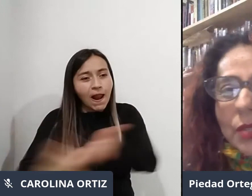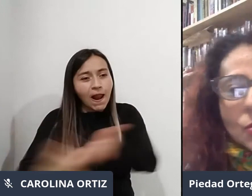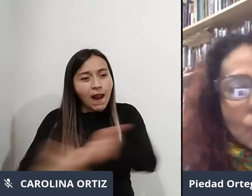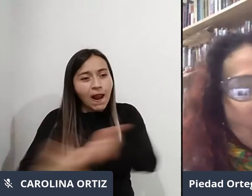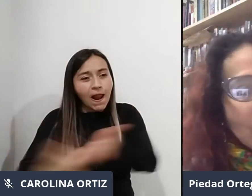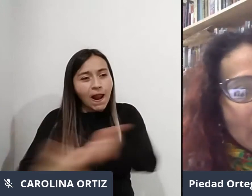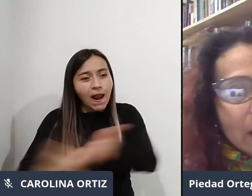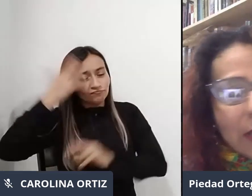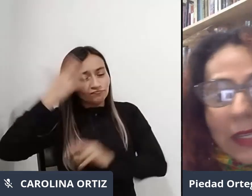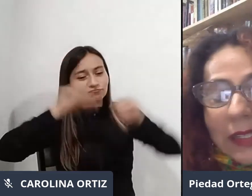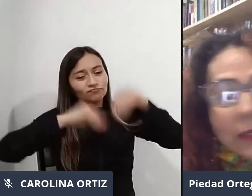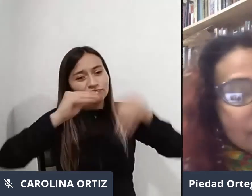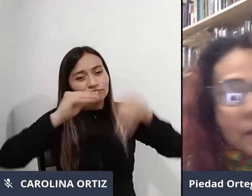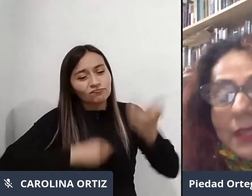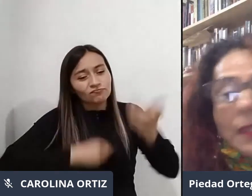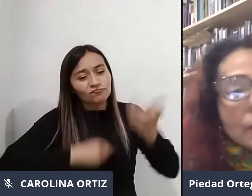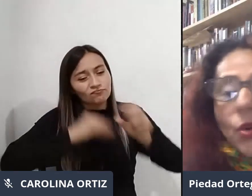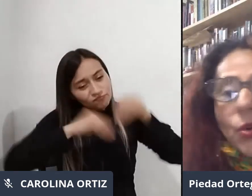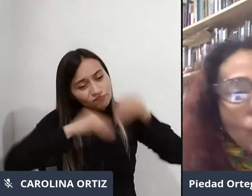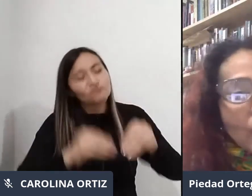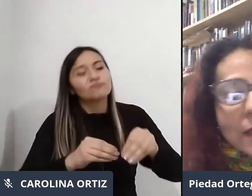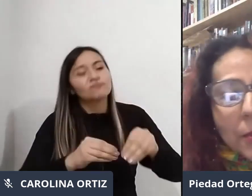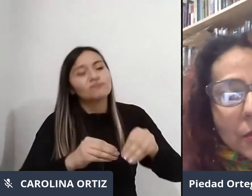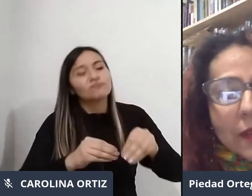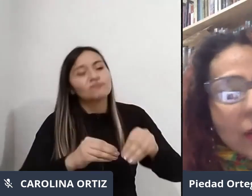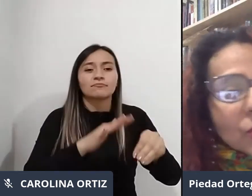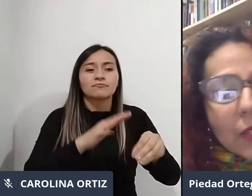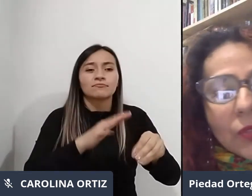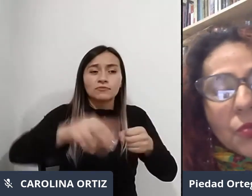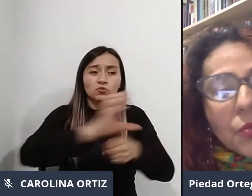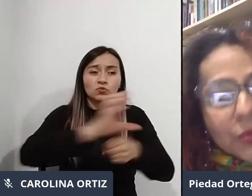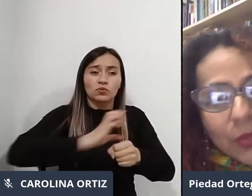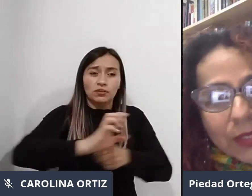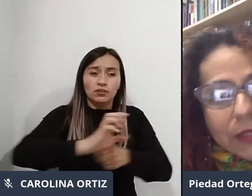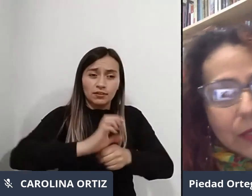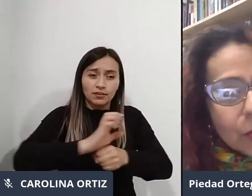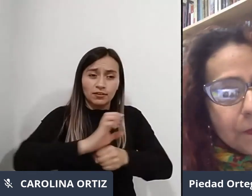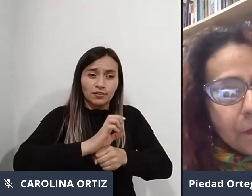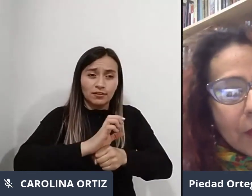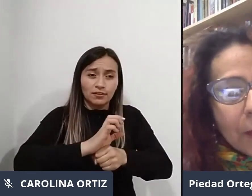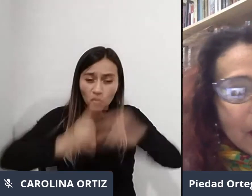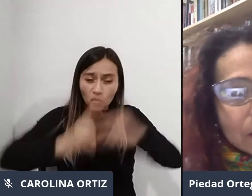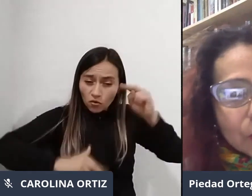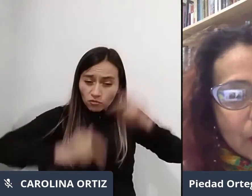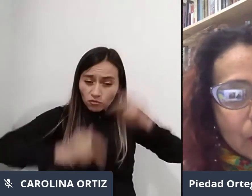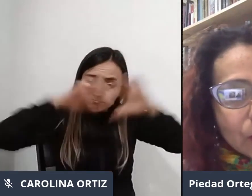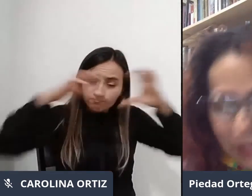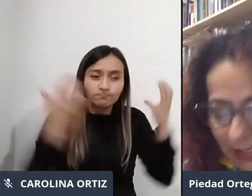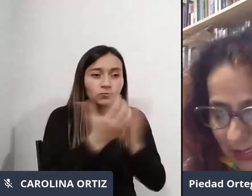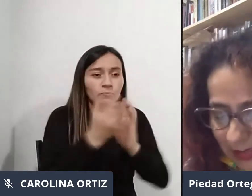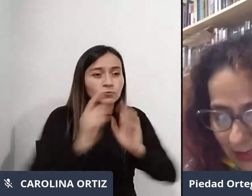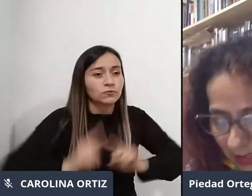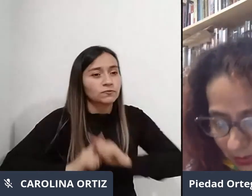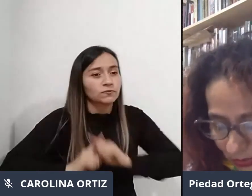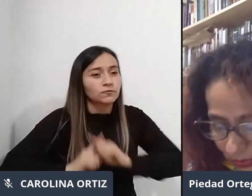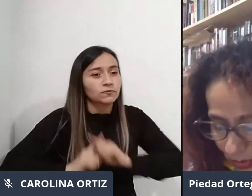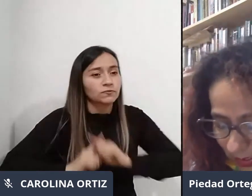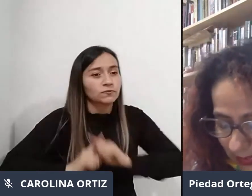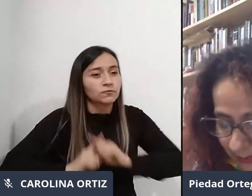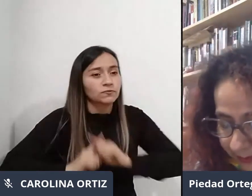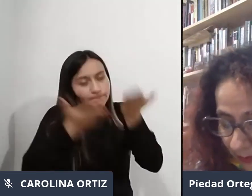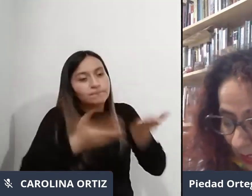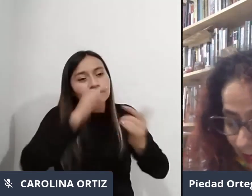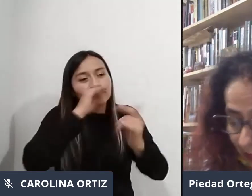construyendo ciudadanía, de todo lo que sea posible, construyendo un mundo distinto para estos niños y niñas y estos